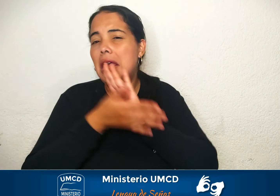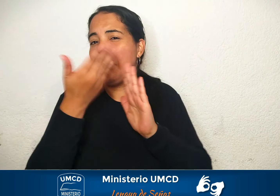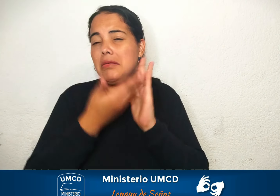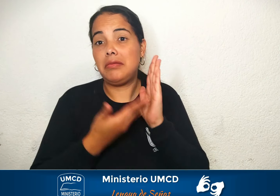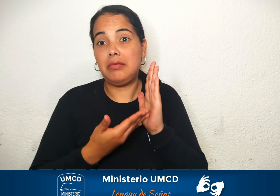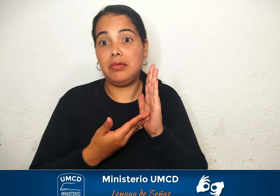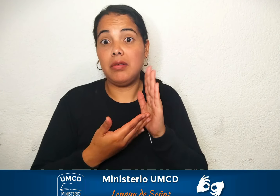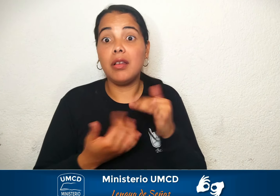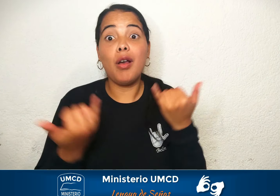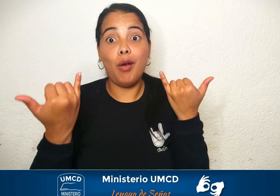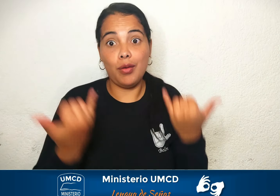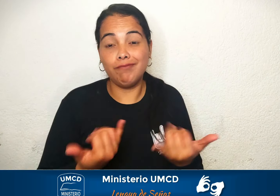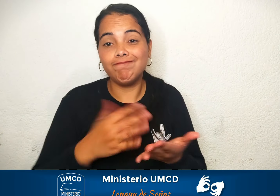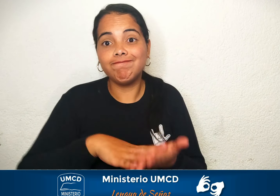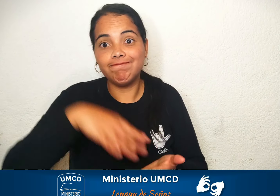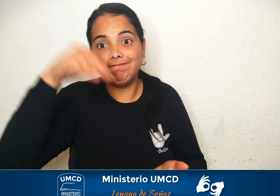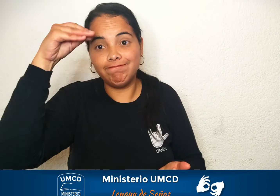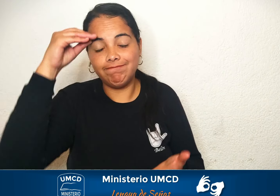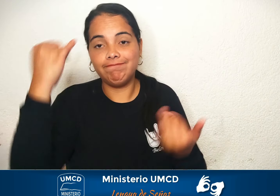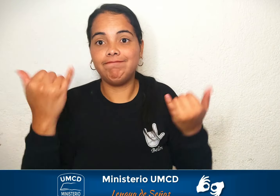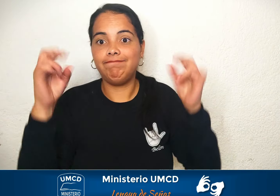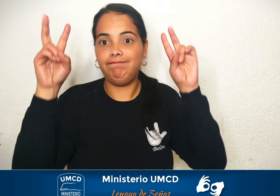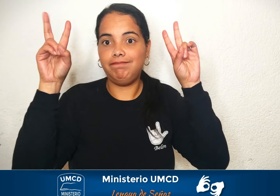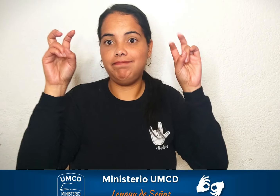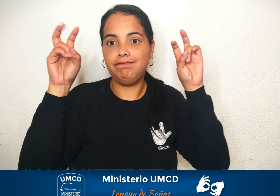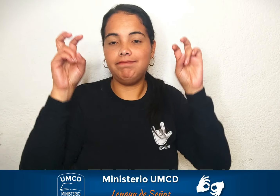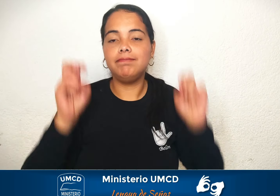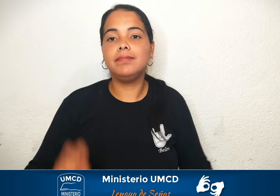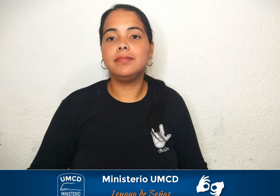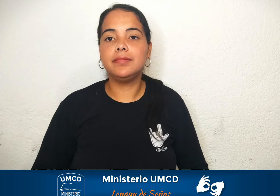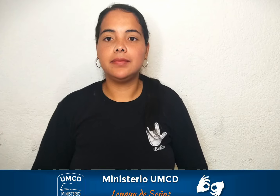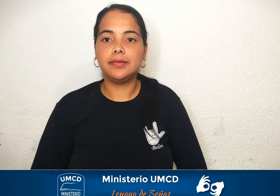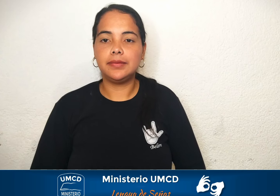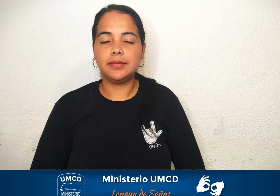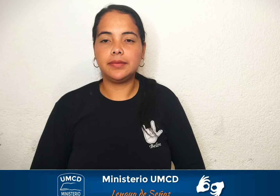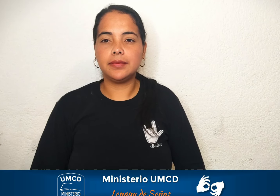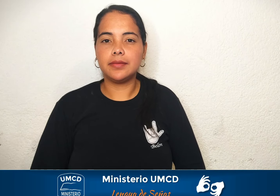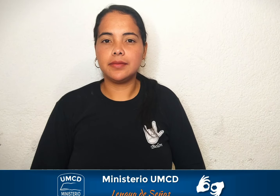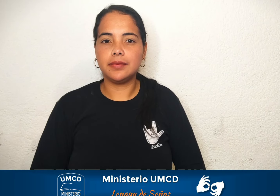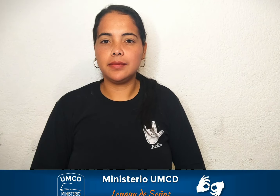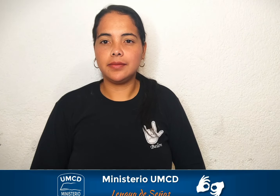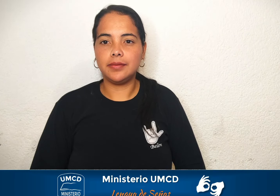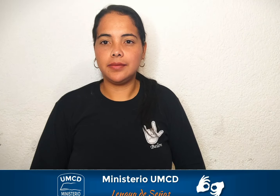carnalmente. Esta es nuestra lección de hoy día aquí, en Un Momento con Dios.